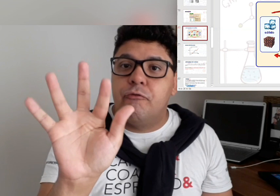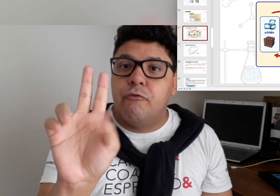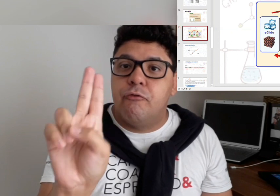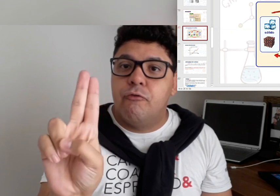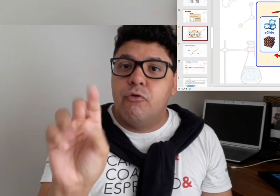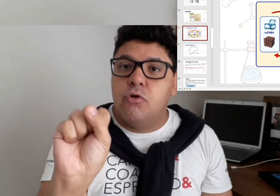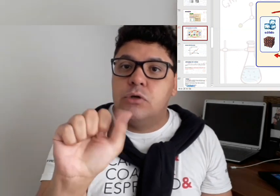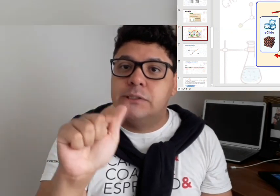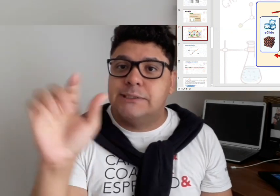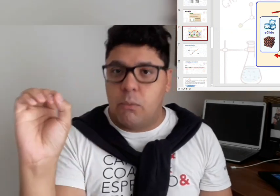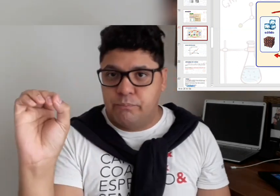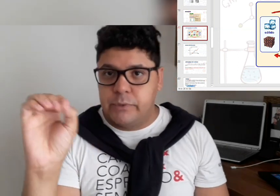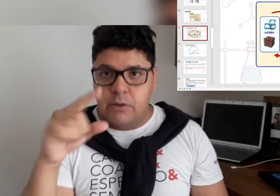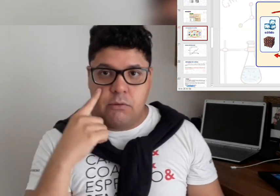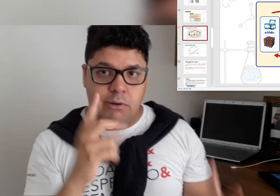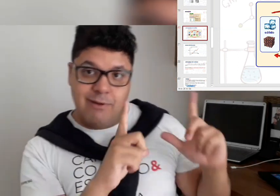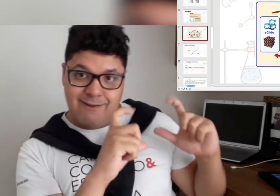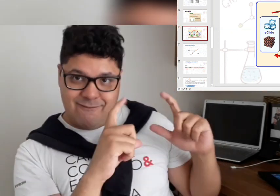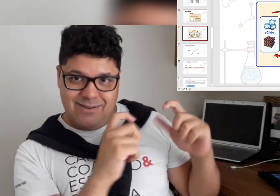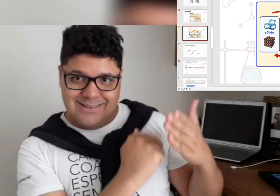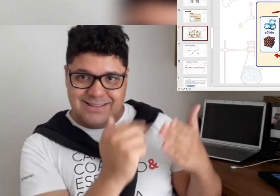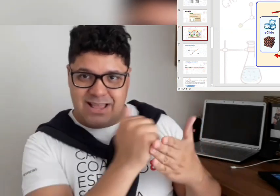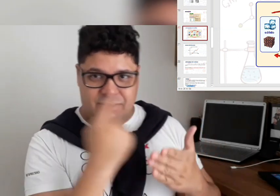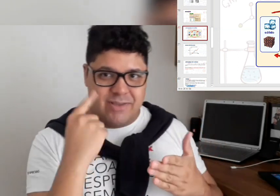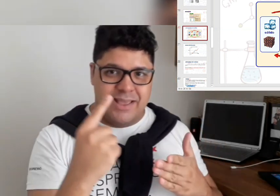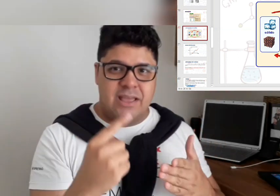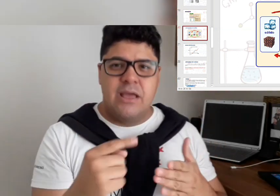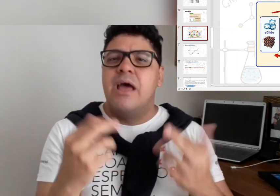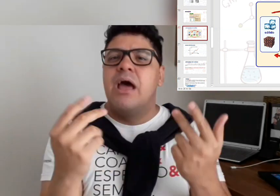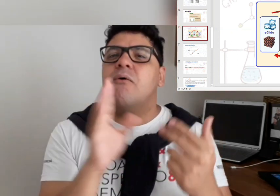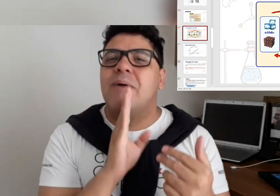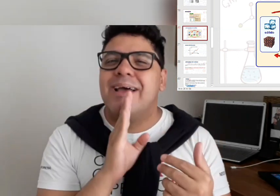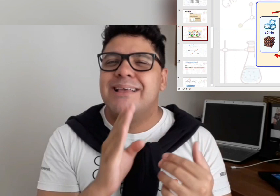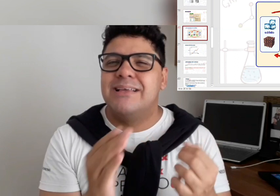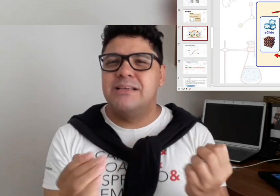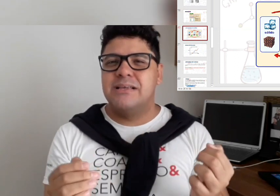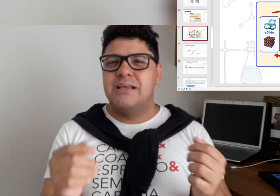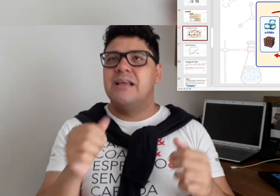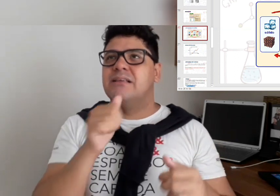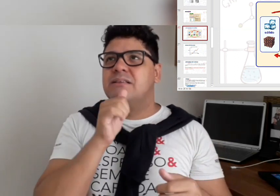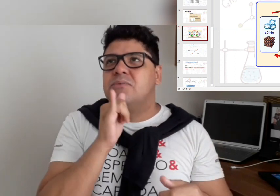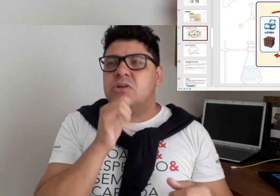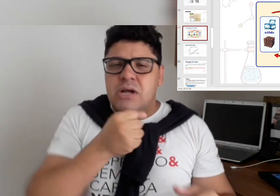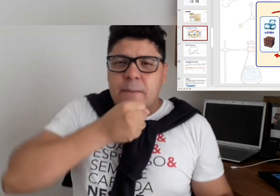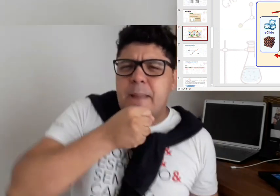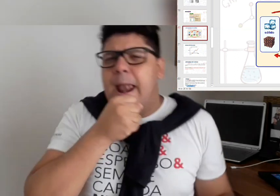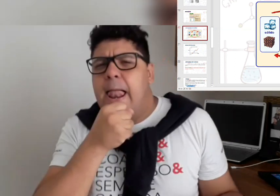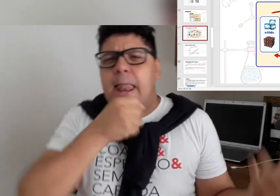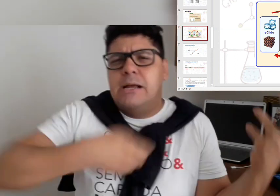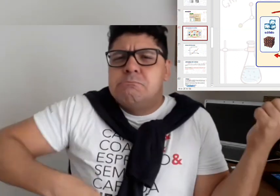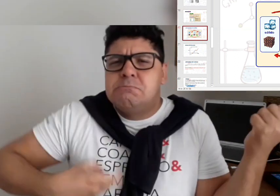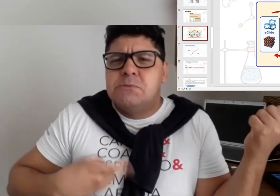aqueles efeitos da fumaça em shows, né? Em determinadas apresentações artísticas,